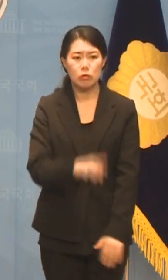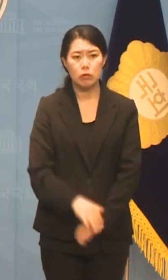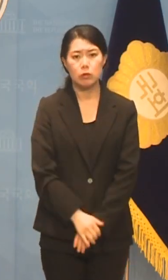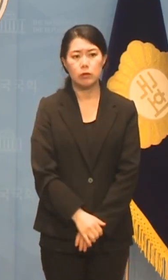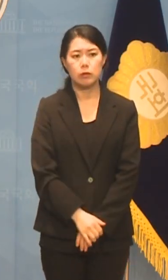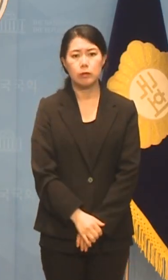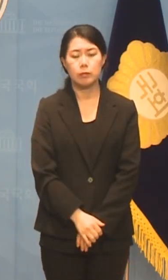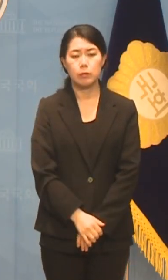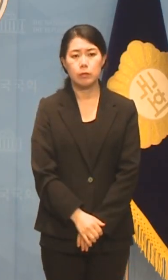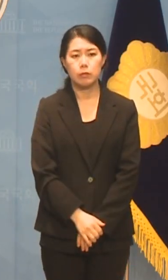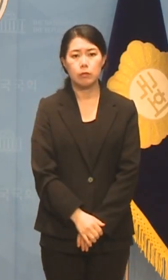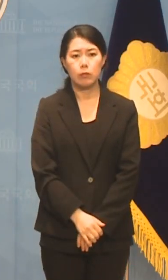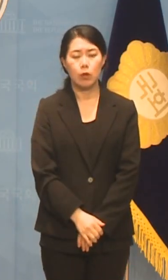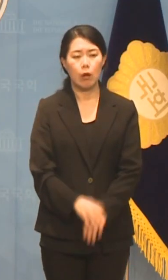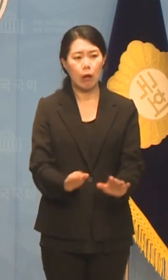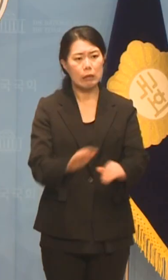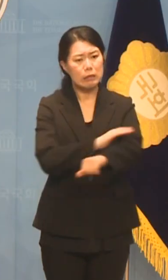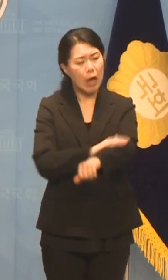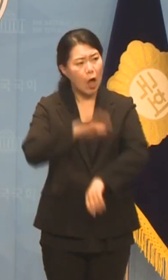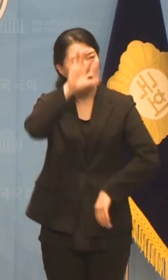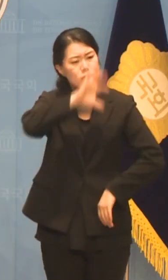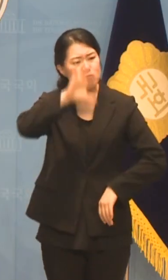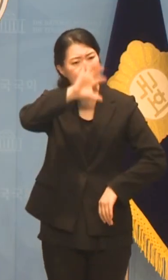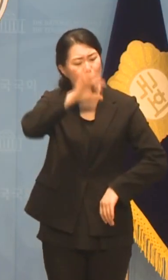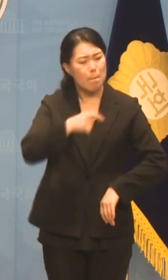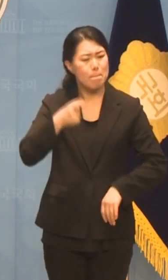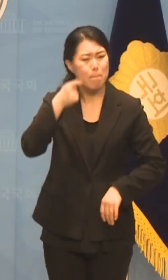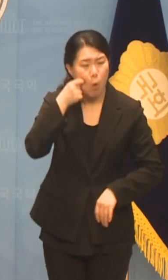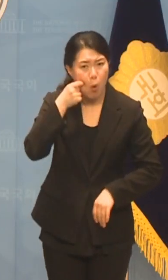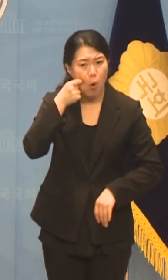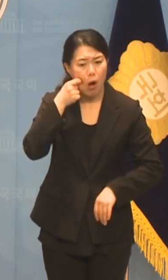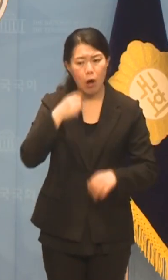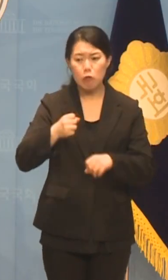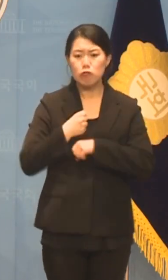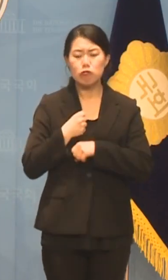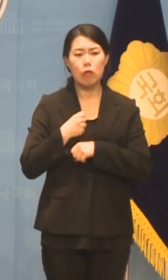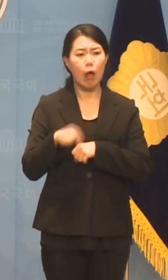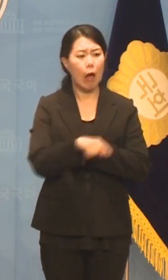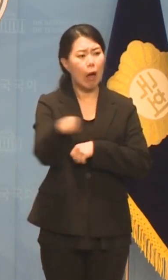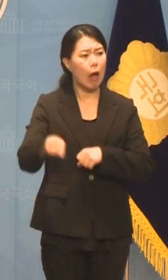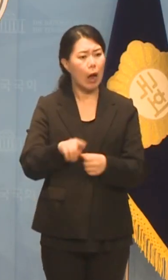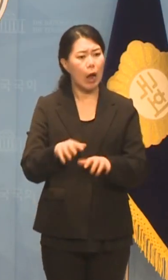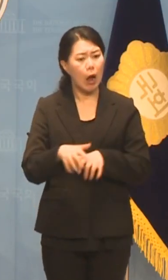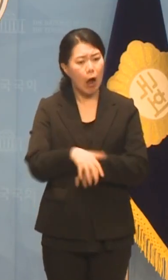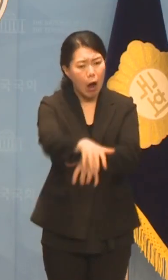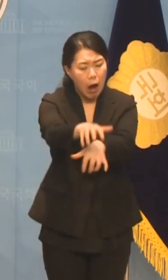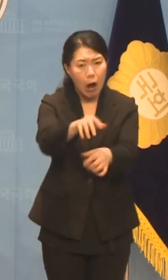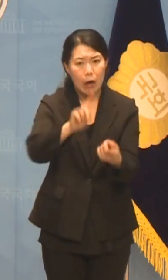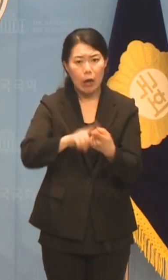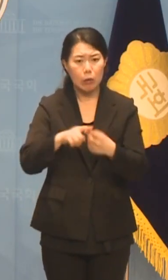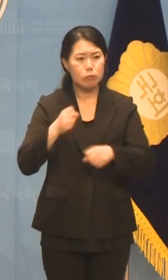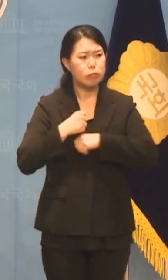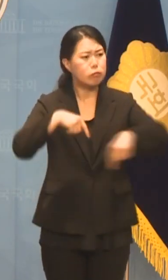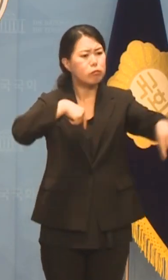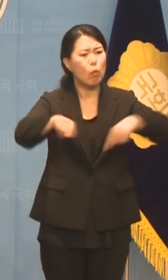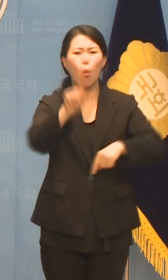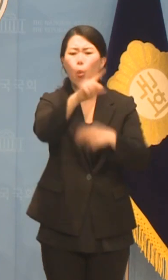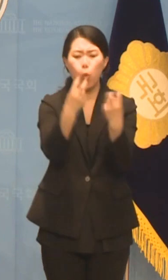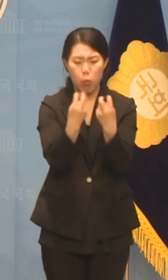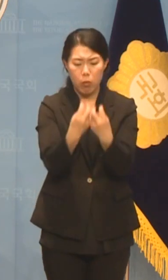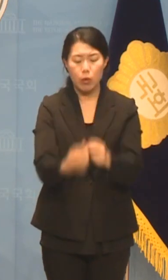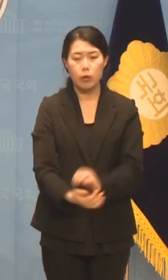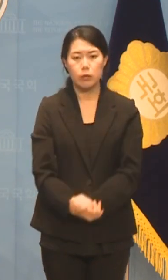텐데 제대로 숙련이 덜 된 병사들을 데리고 도대체 어떻게 부대를 지휘하란 말씀입니까?